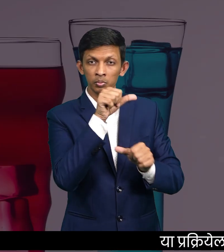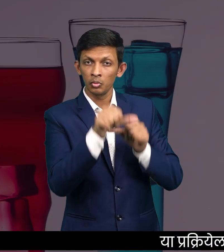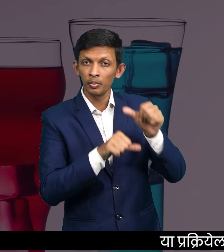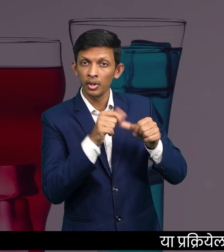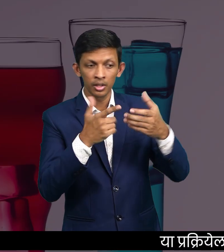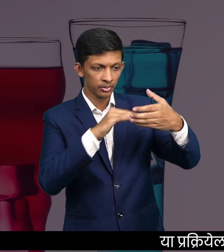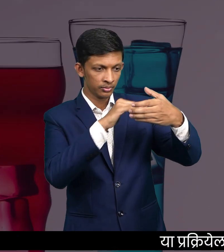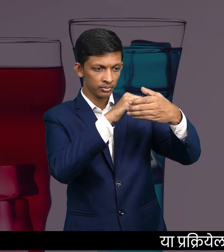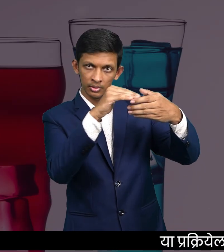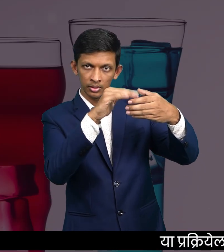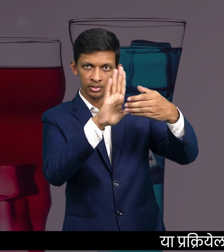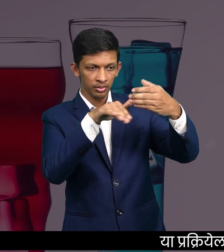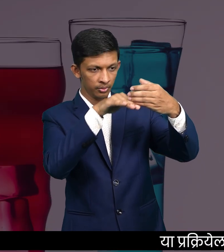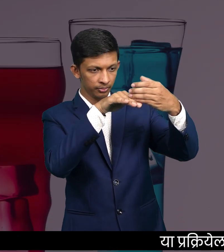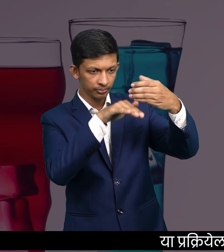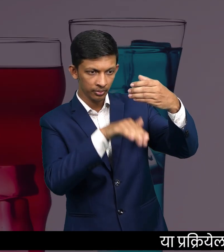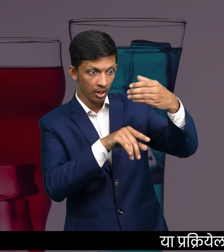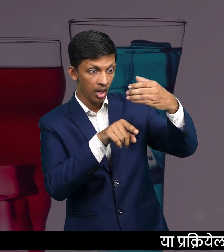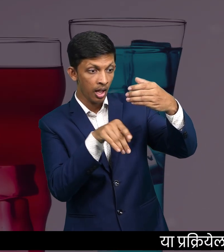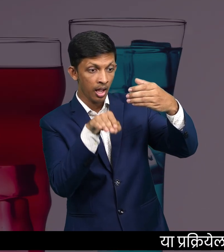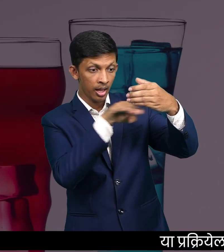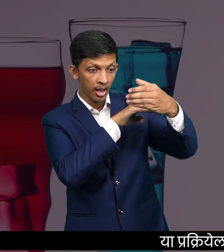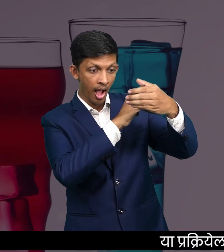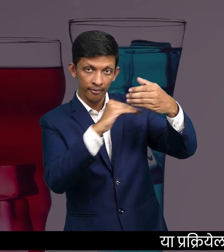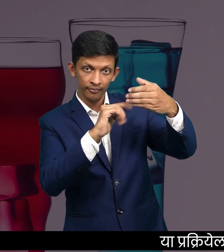या प्रक्रियेला निचरा म्हणतात.